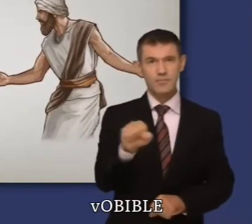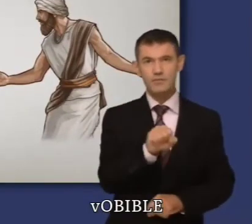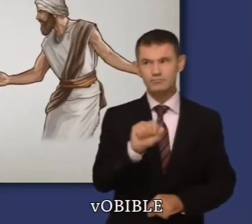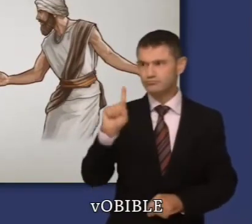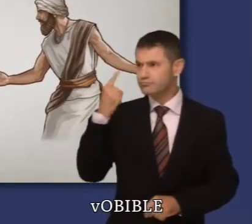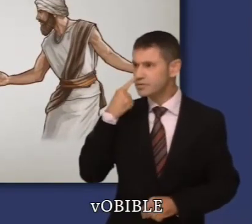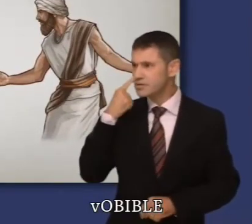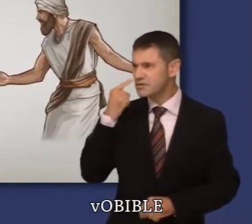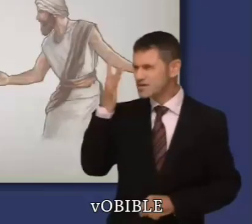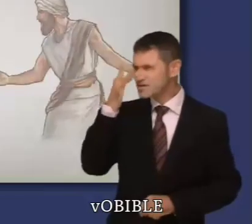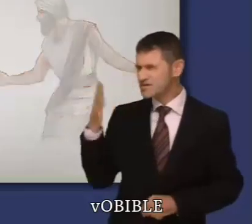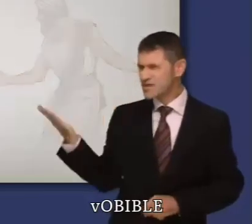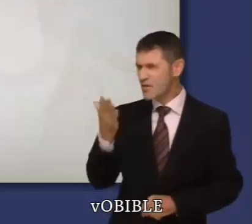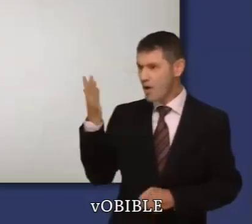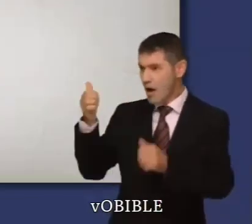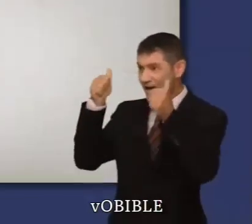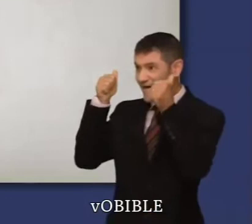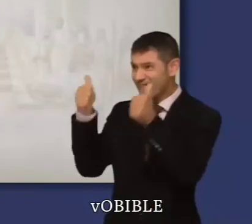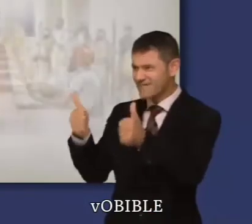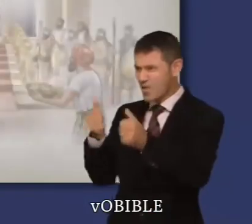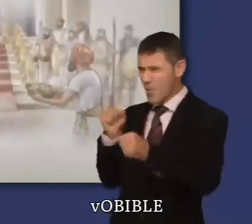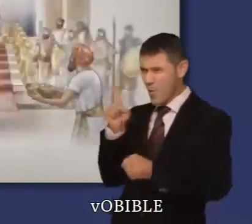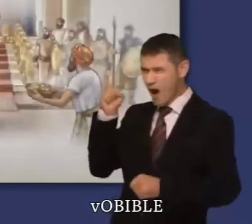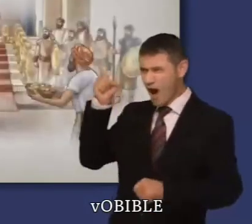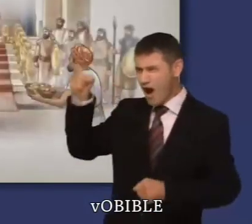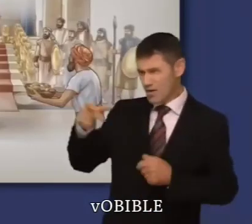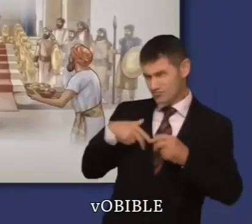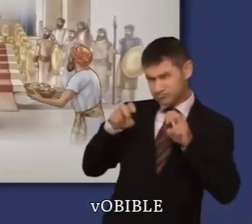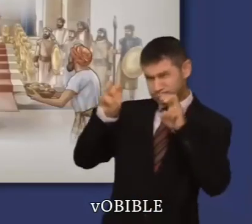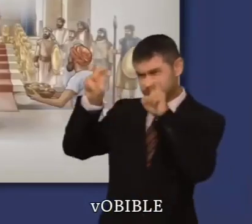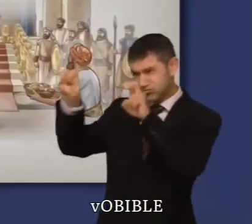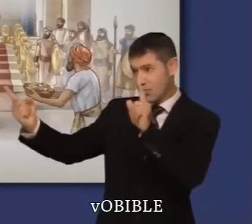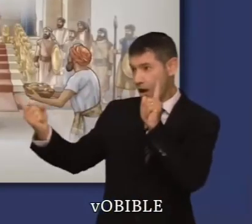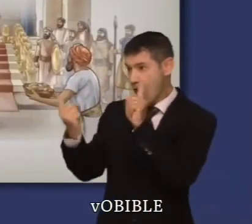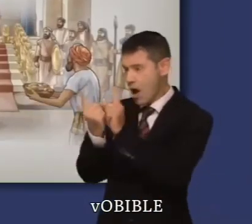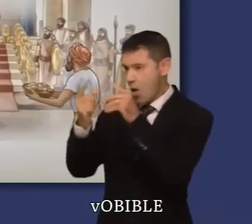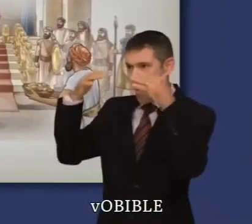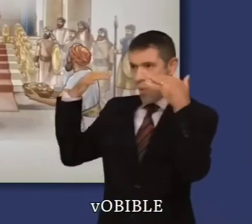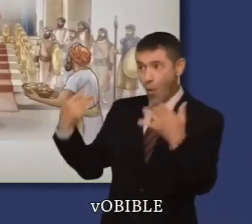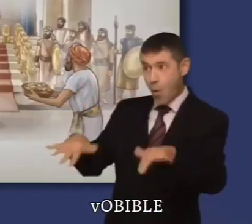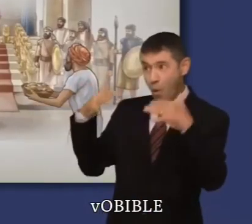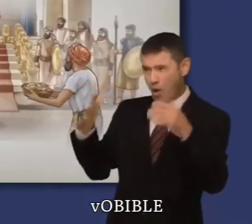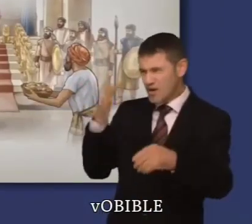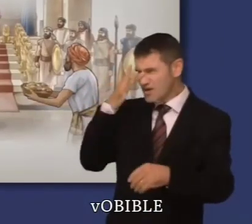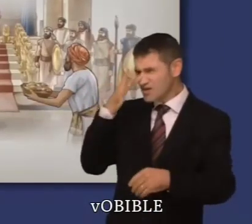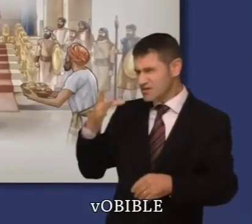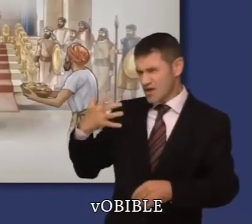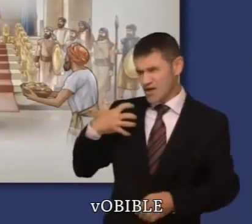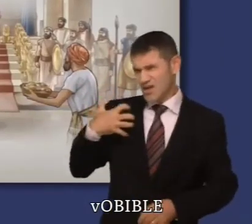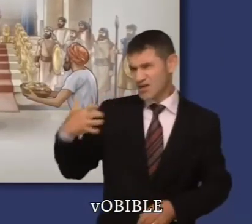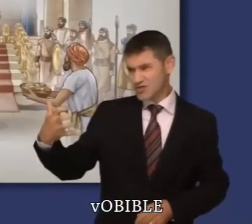deuxième partie, le faux culte se répand dans le pays et Israël est divisé en 2 royaumes.